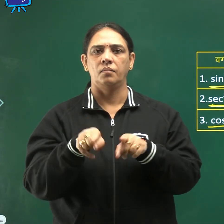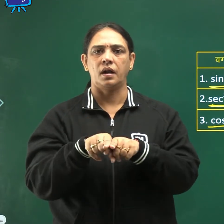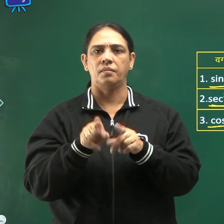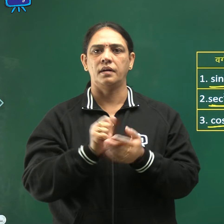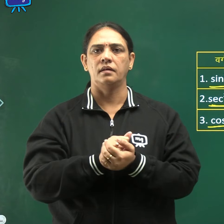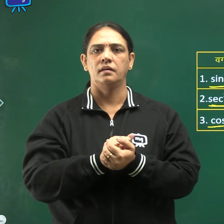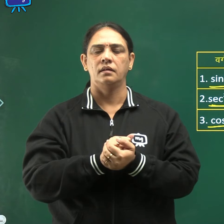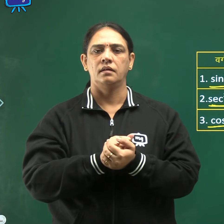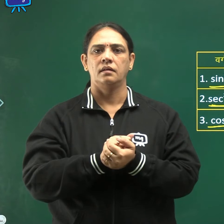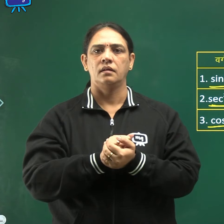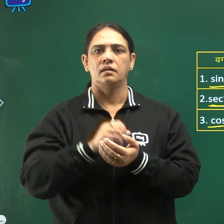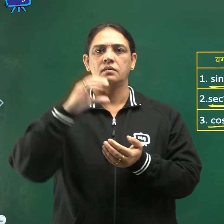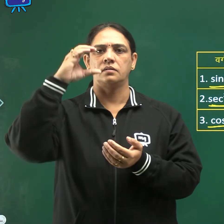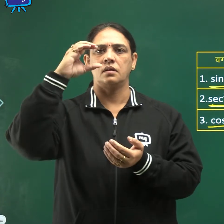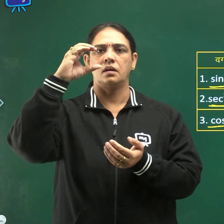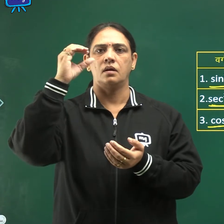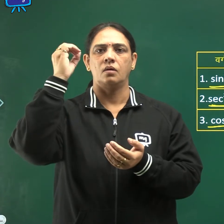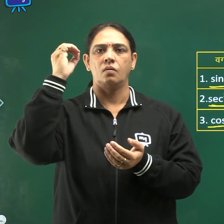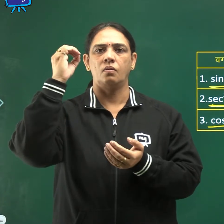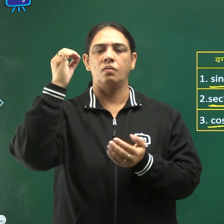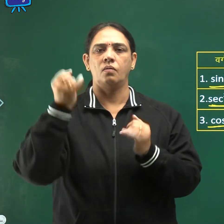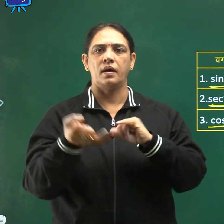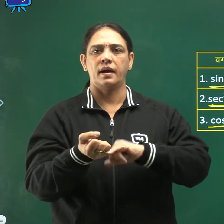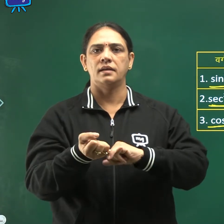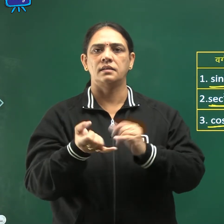बराबर कोसेक थीटा।